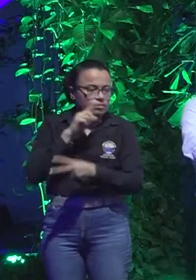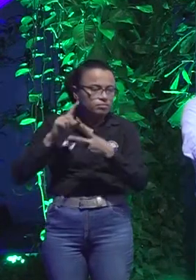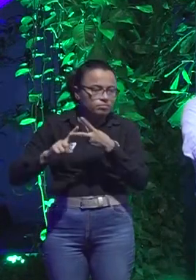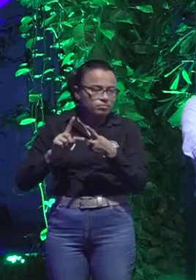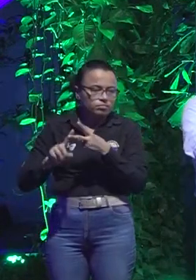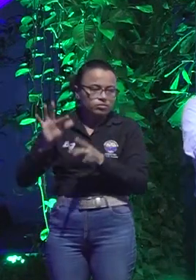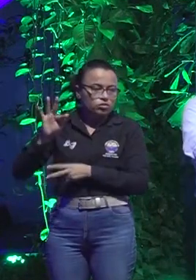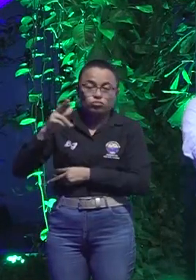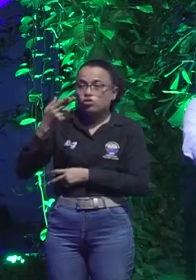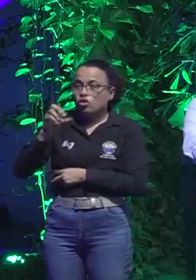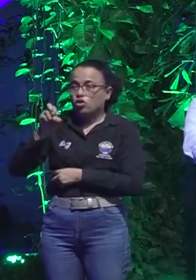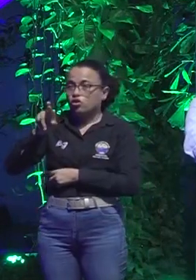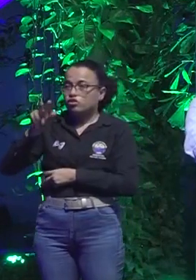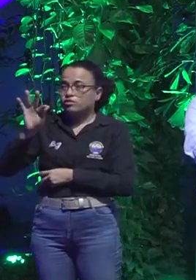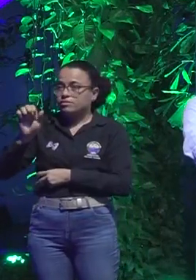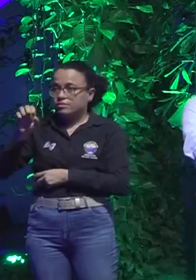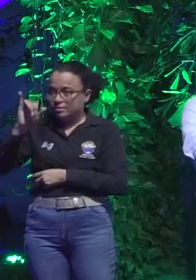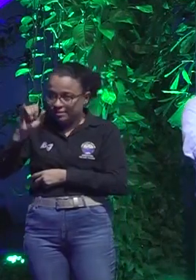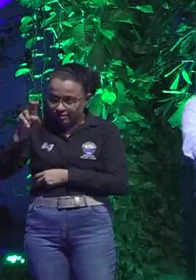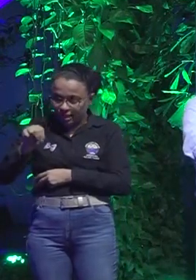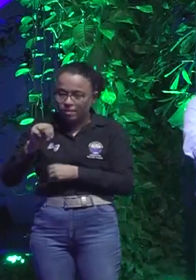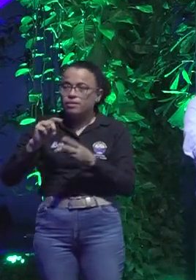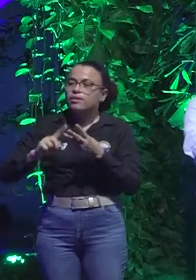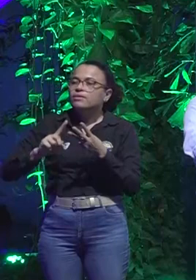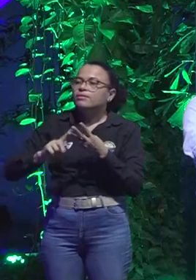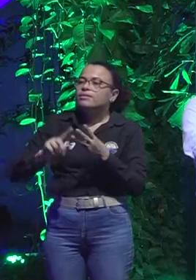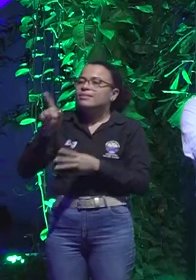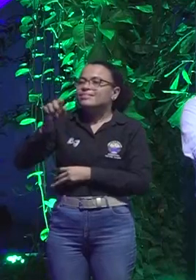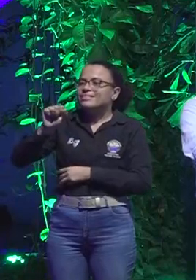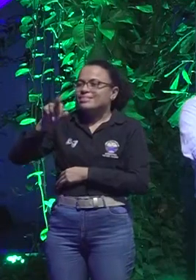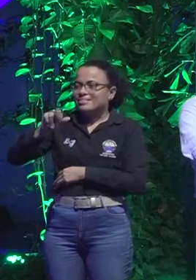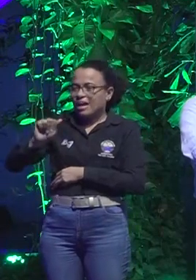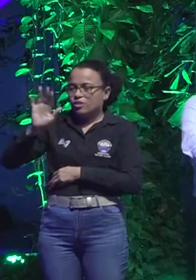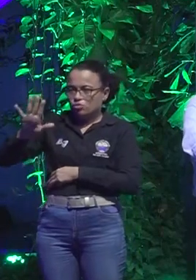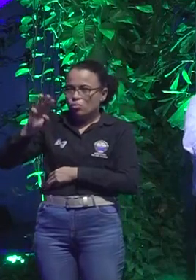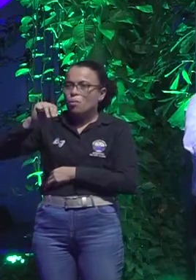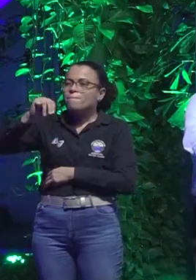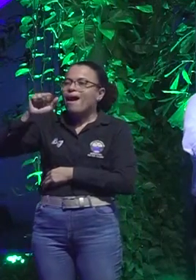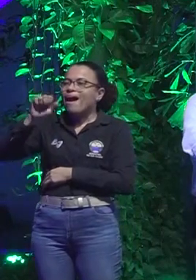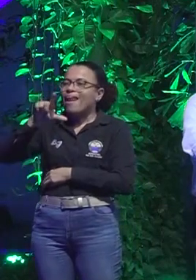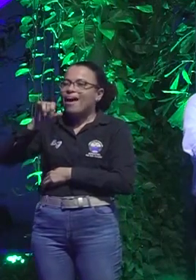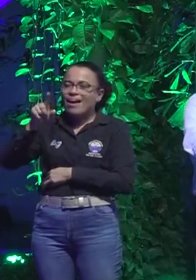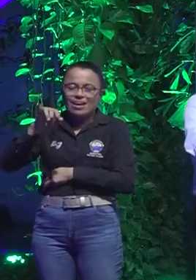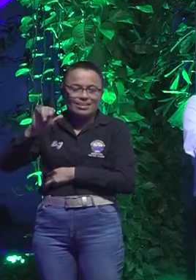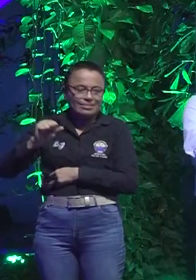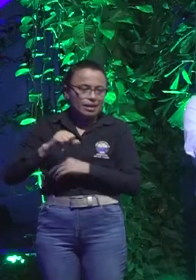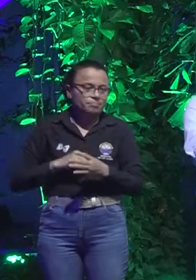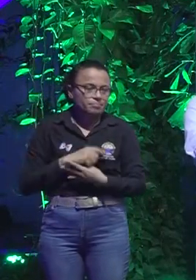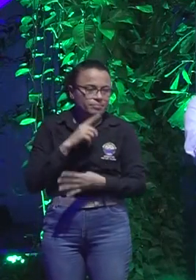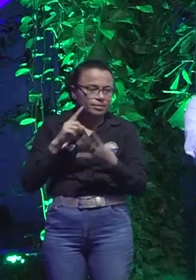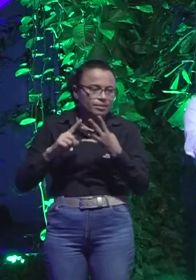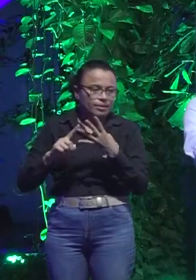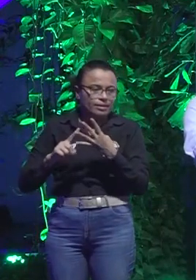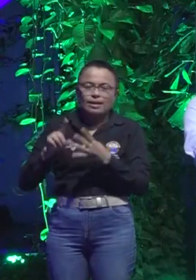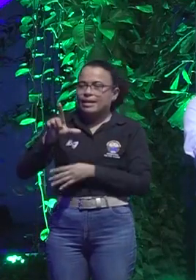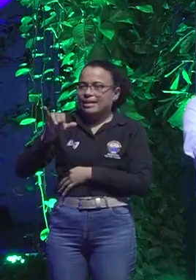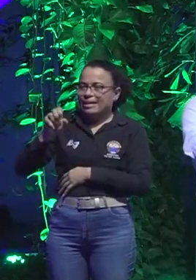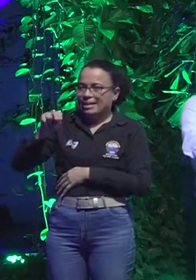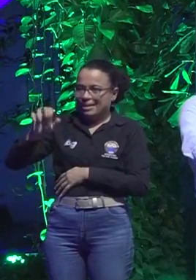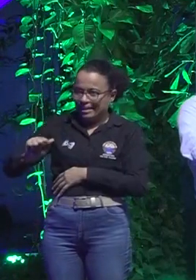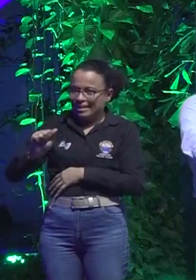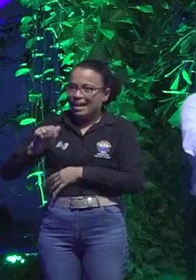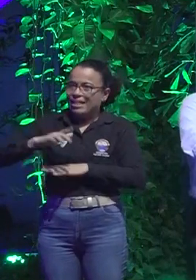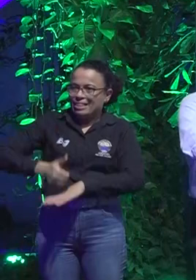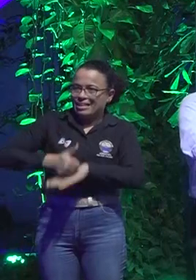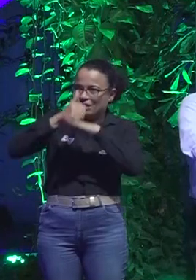nosotros, la profesora Saran Kur, que es de Malasia, alemán, francés, la profesora Lina Landines, que es la directora